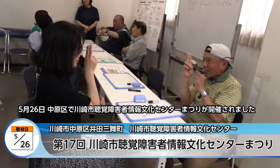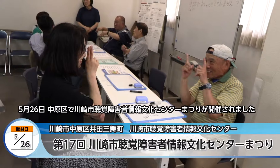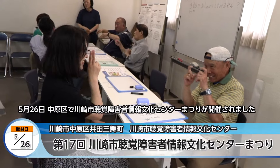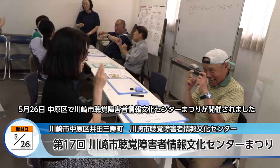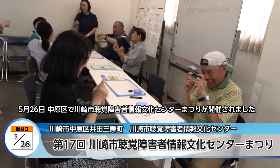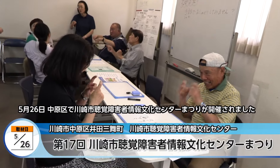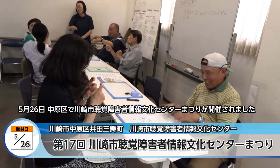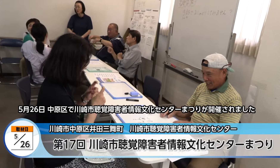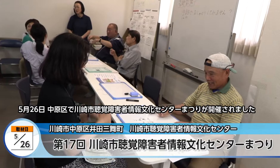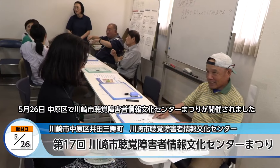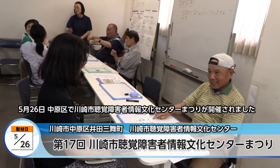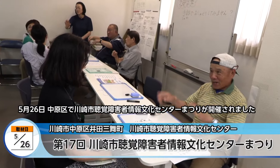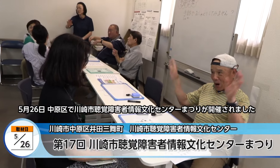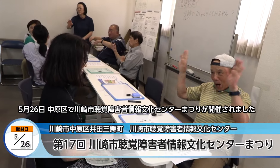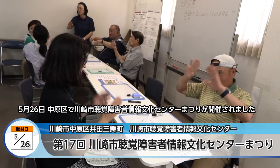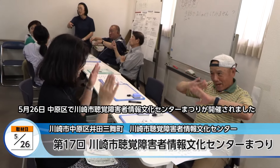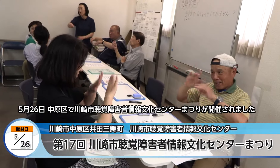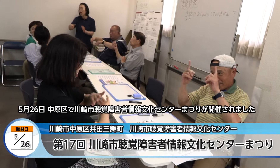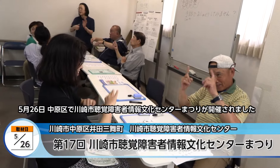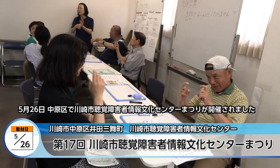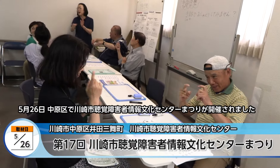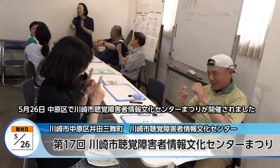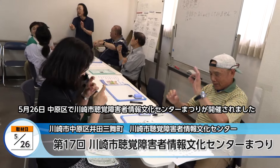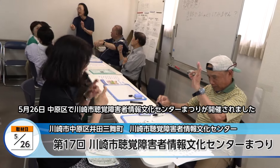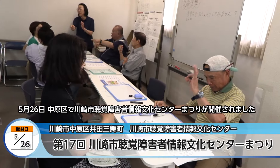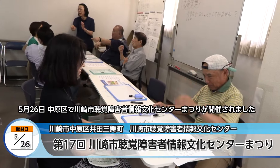化センター祭りが開催されました。